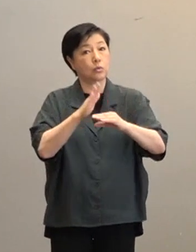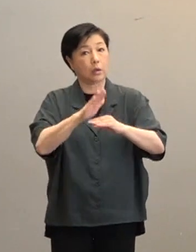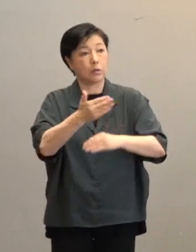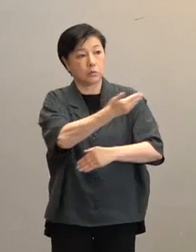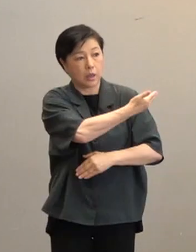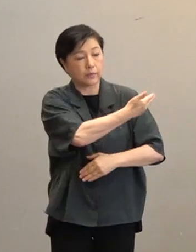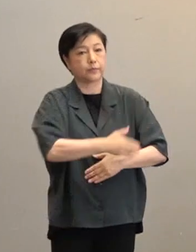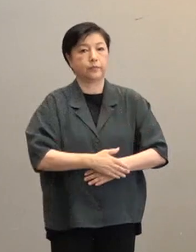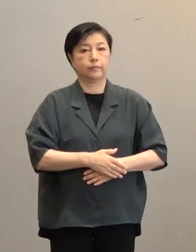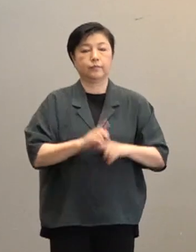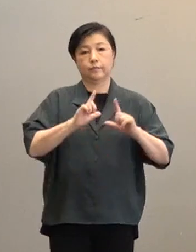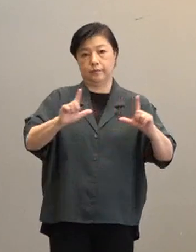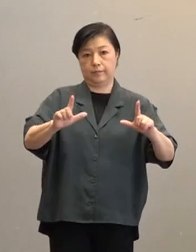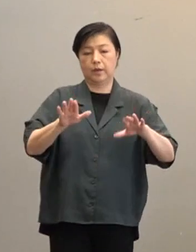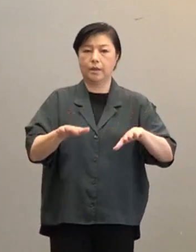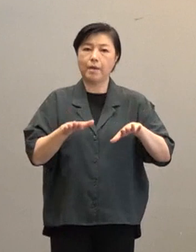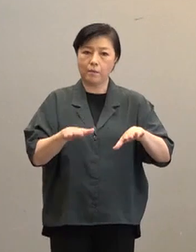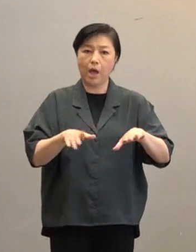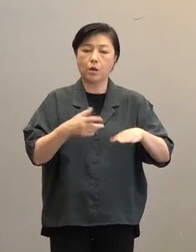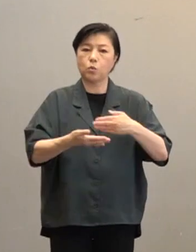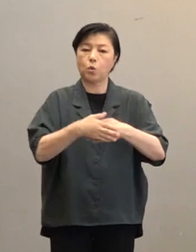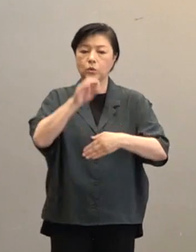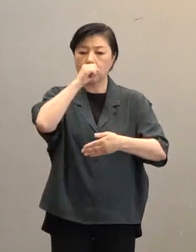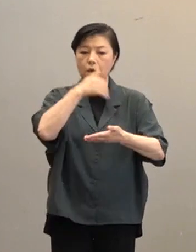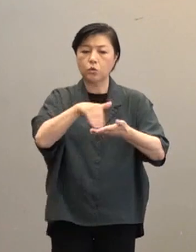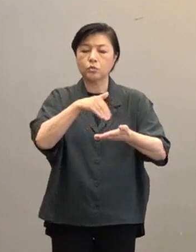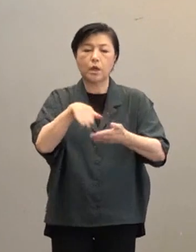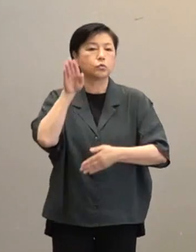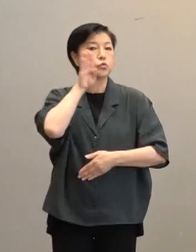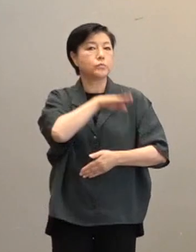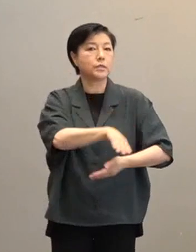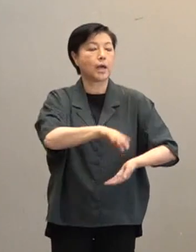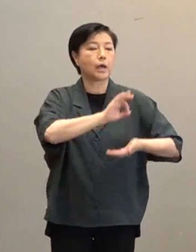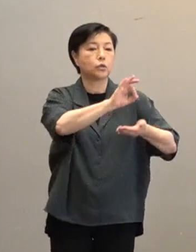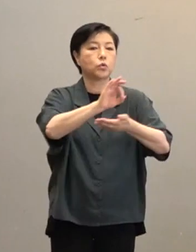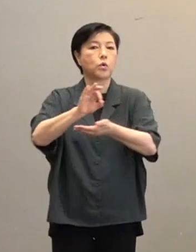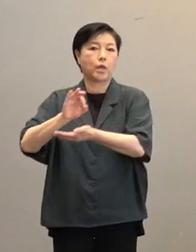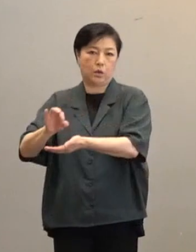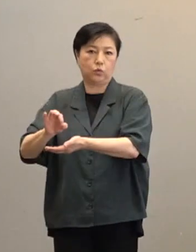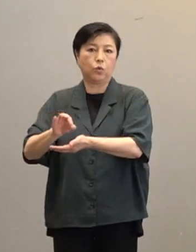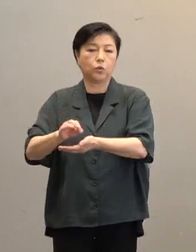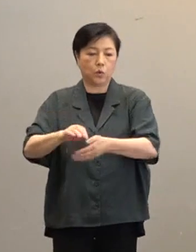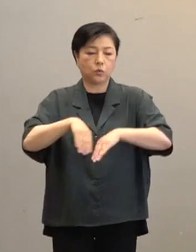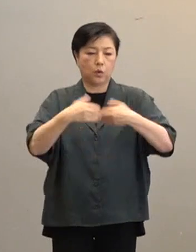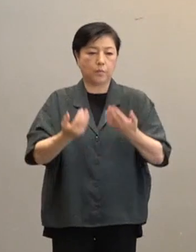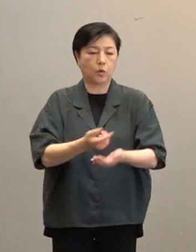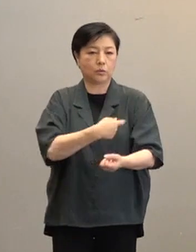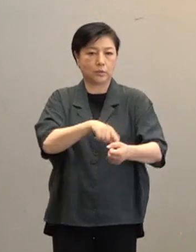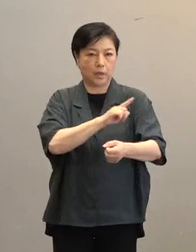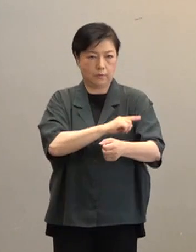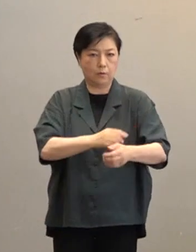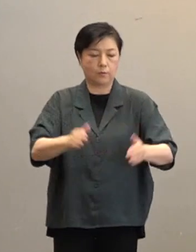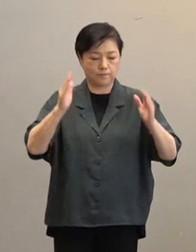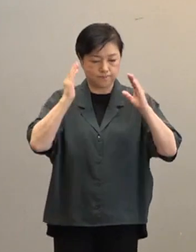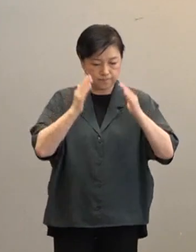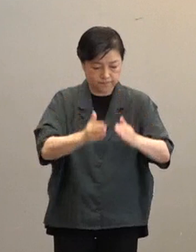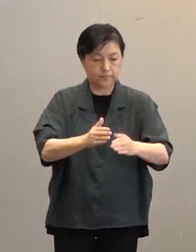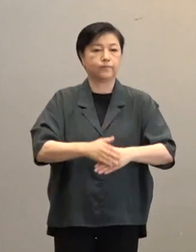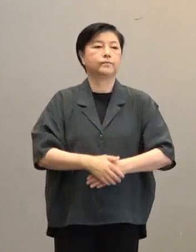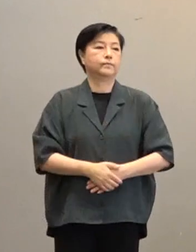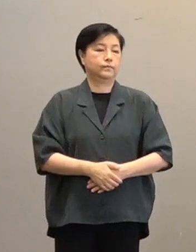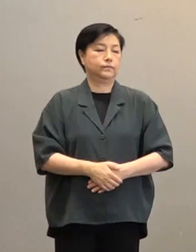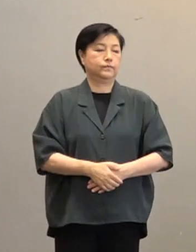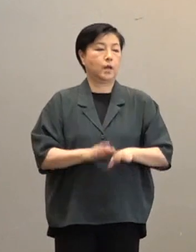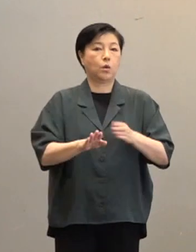たいんですが、 今現段階はこの補正予算を速やかに届けることに我々としては全力をしっかり注力していきたいというふうに思っています